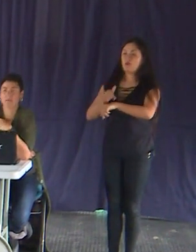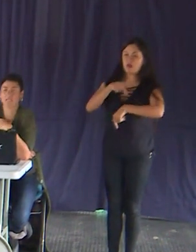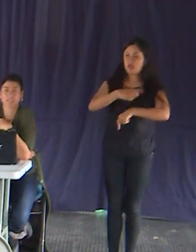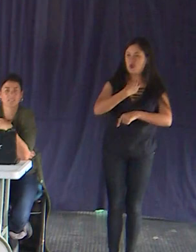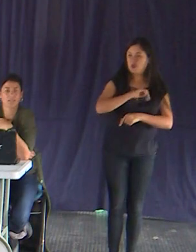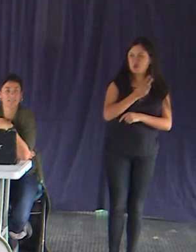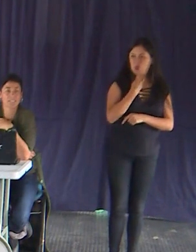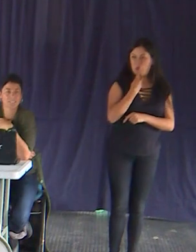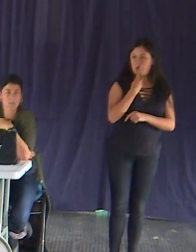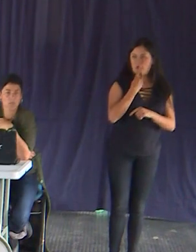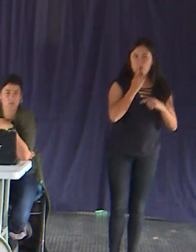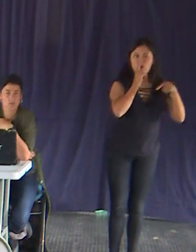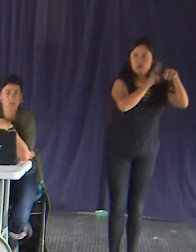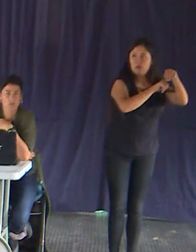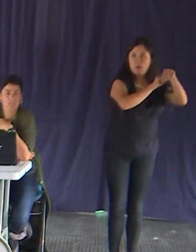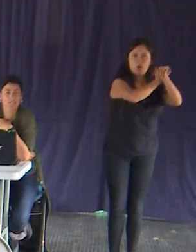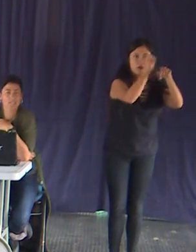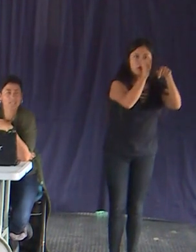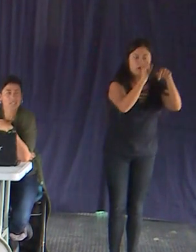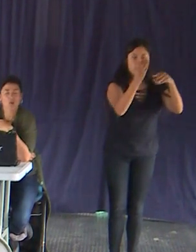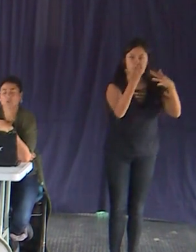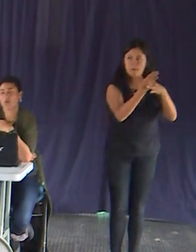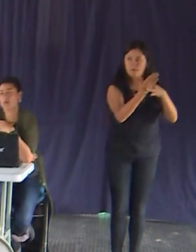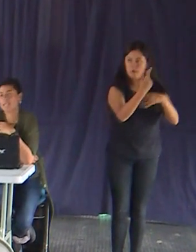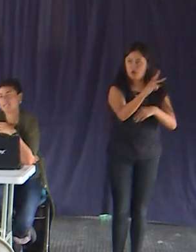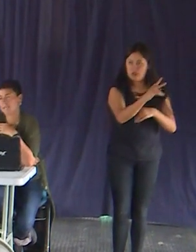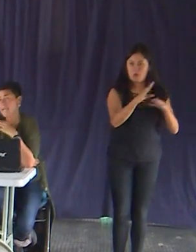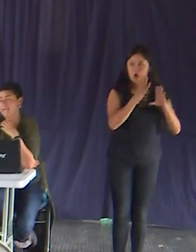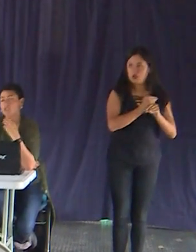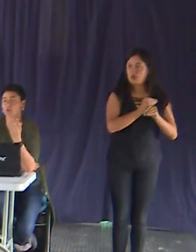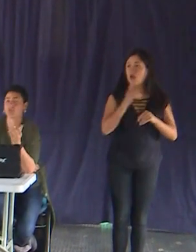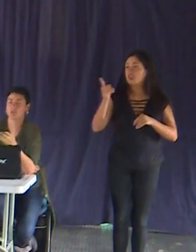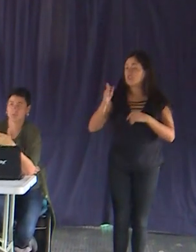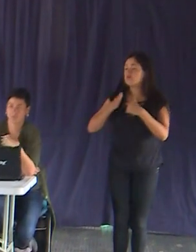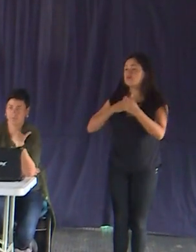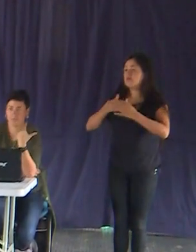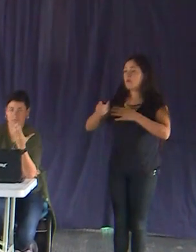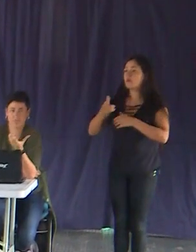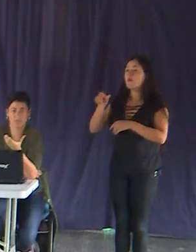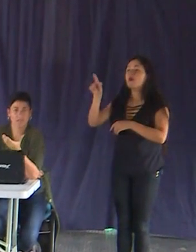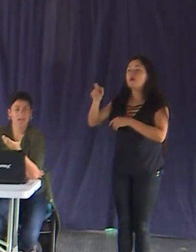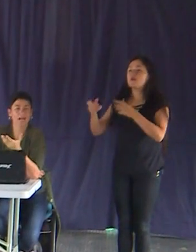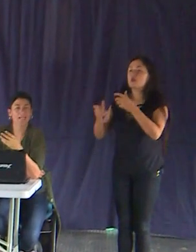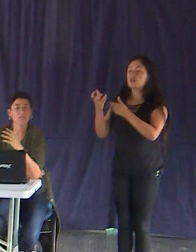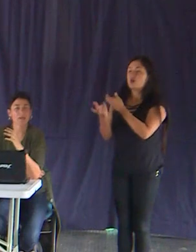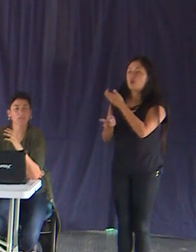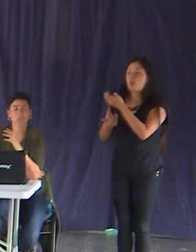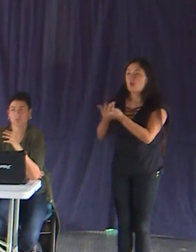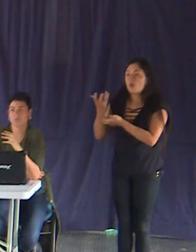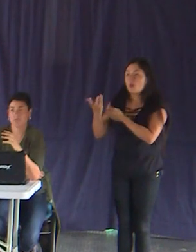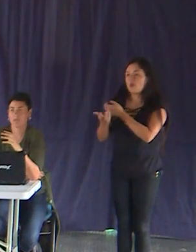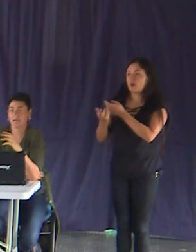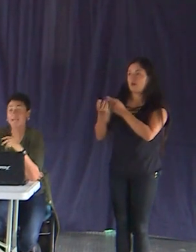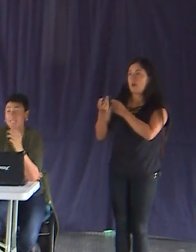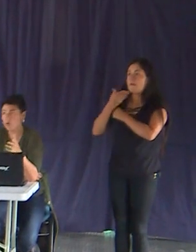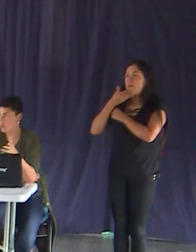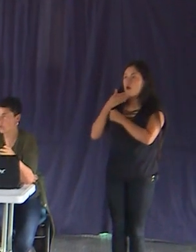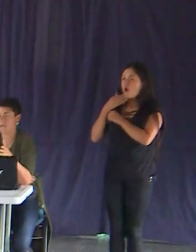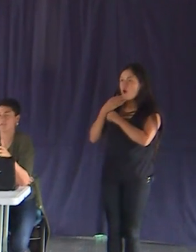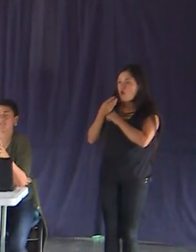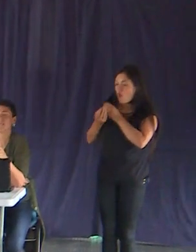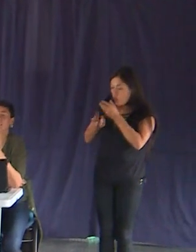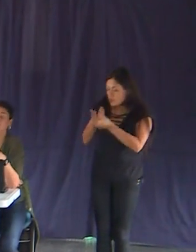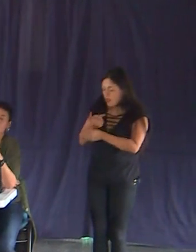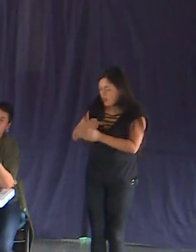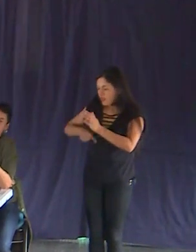otras dinámicas de tiempo. Y como todo gira en torno al alimento, a la